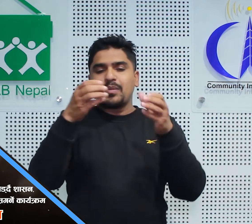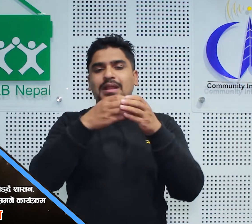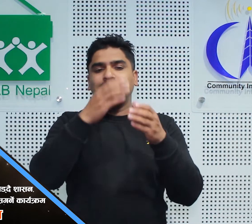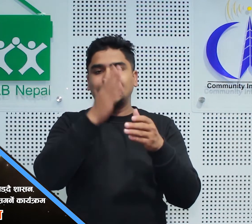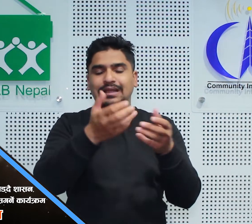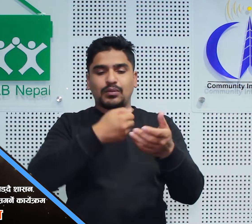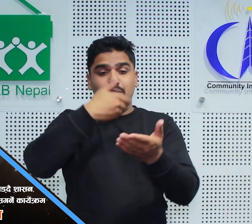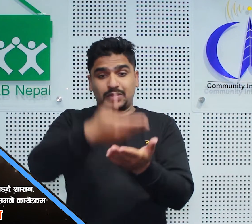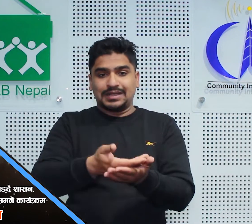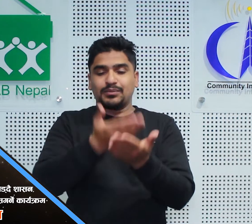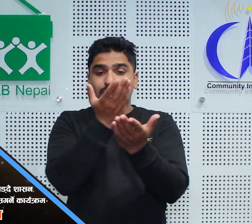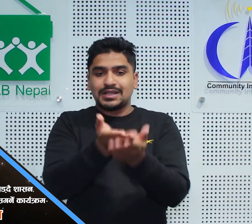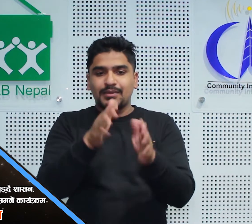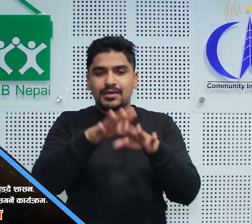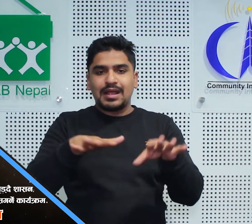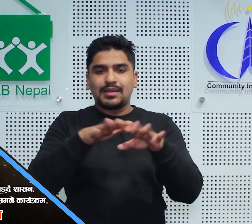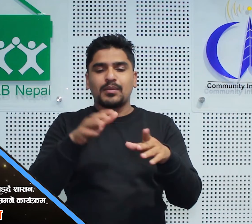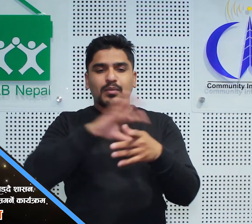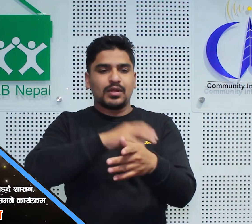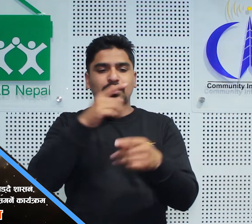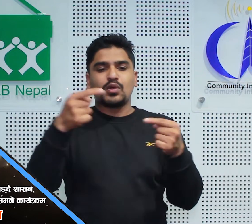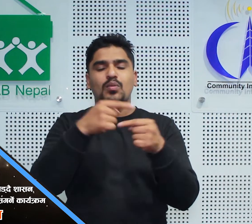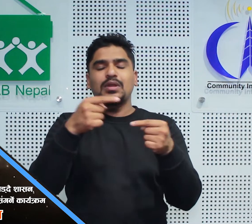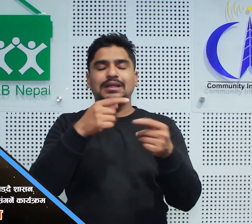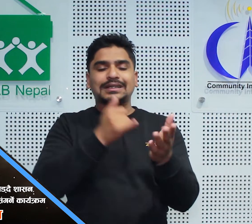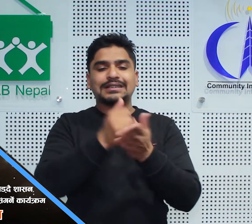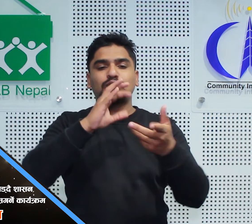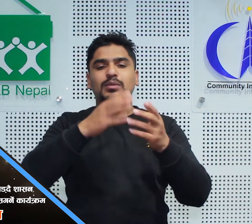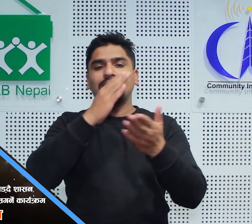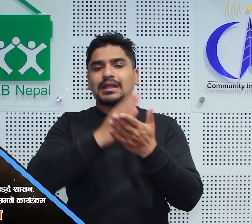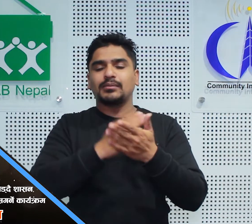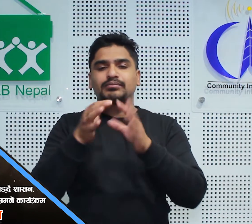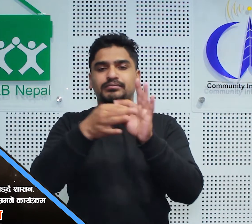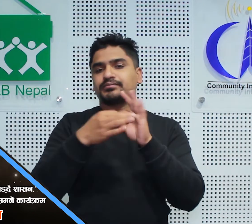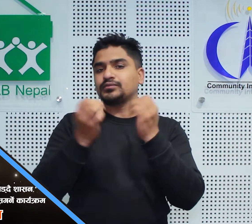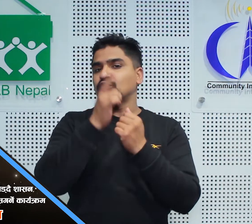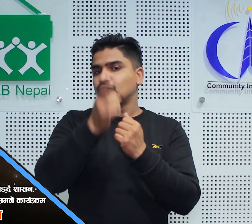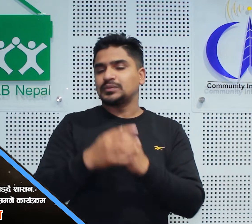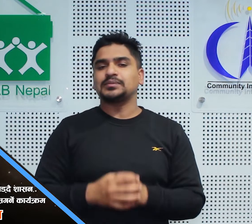ल्याएको प्रस्तावको आधारमा प्रदेशले यो नमुना कृषि उद्यम कार्यक्रममा साझेदारी गरेको हो।